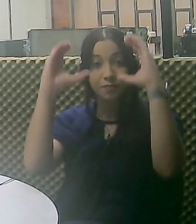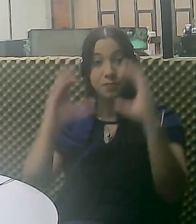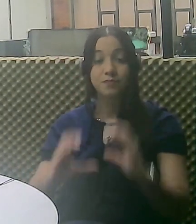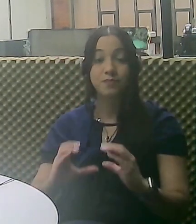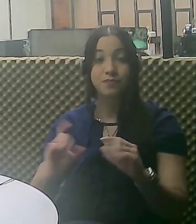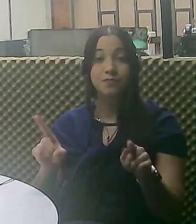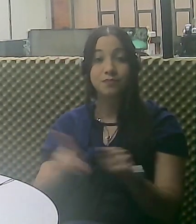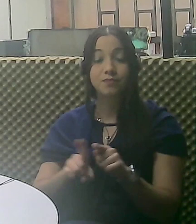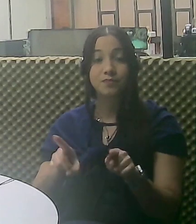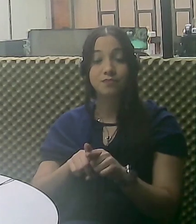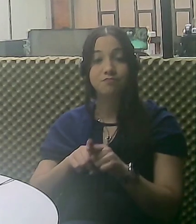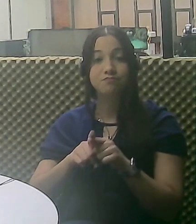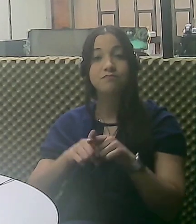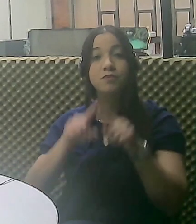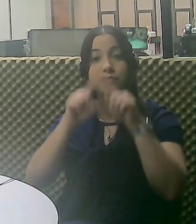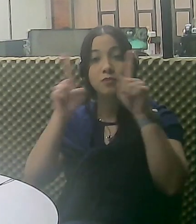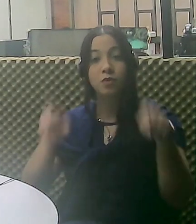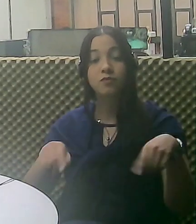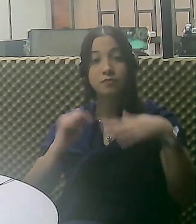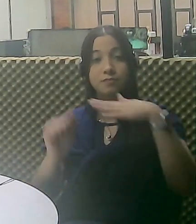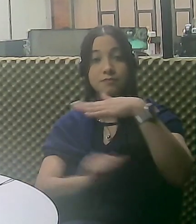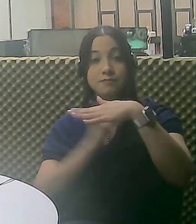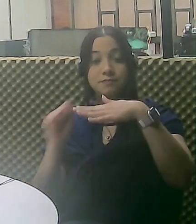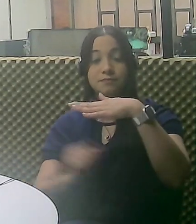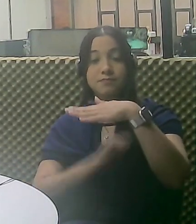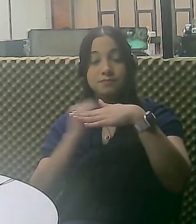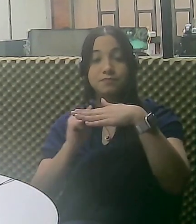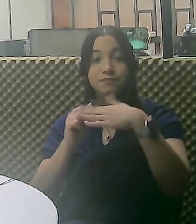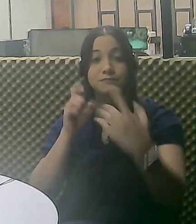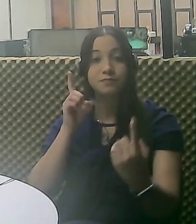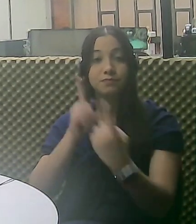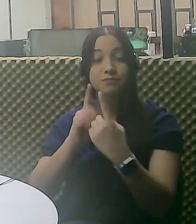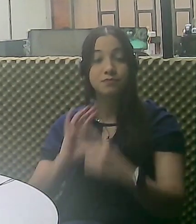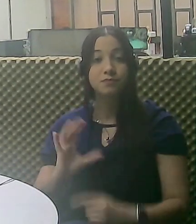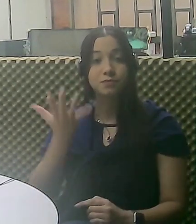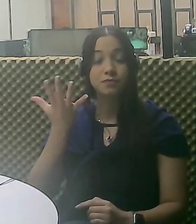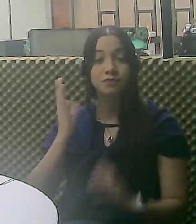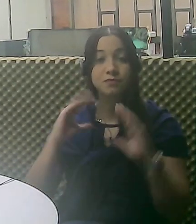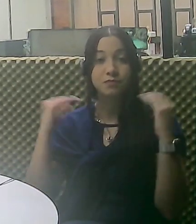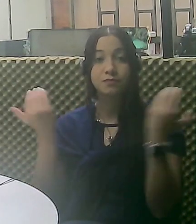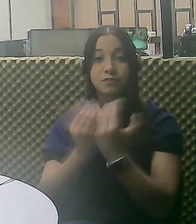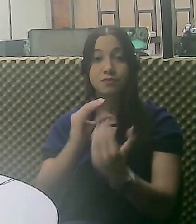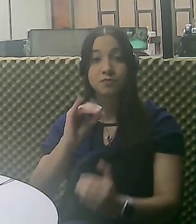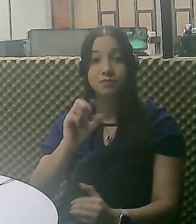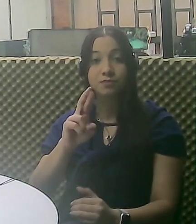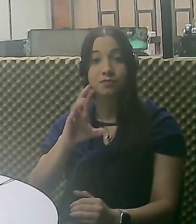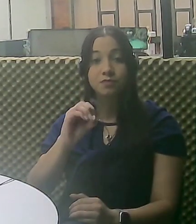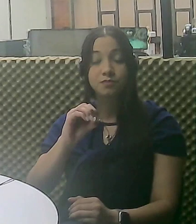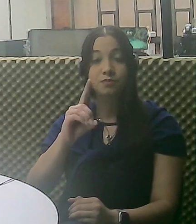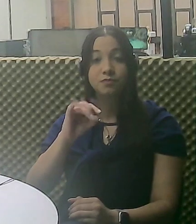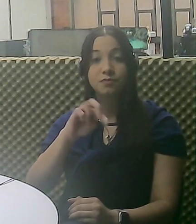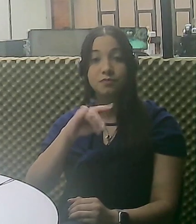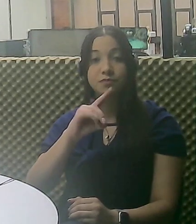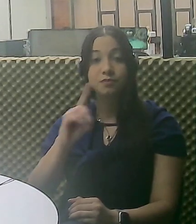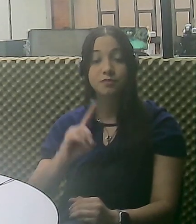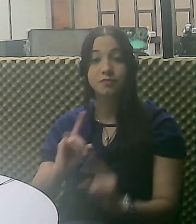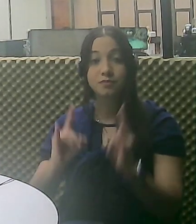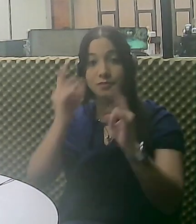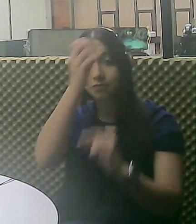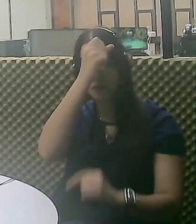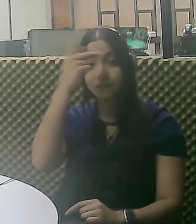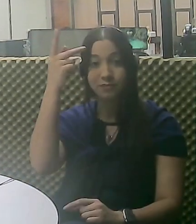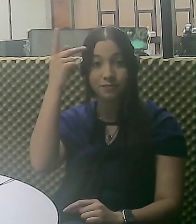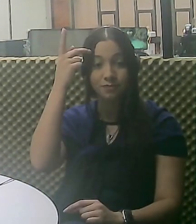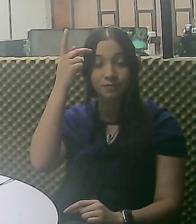coordenadores e operacionais da autarquia. O encontro acontecerá no Auditório Cícero Diniz, no Centro Administrativo